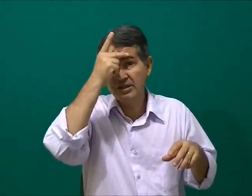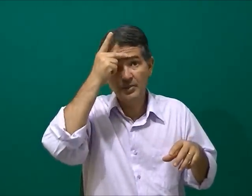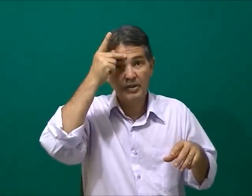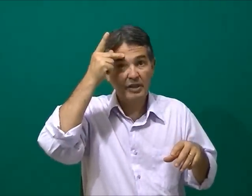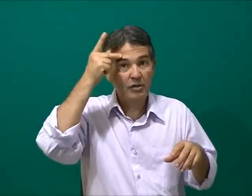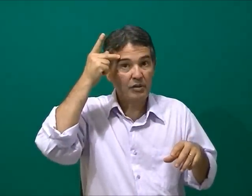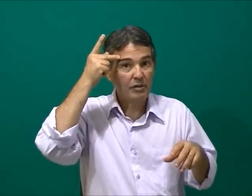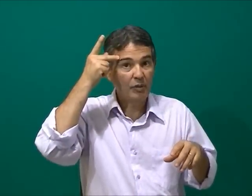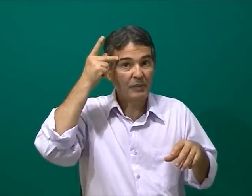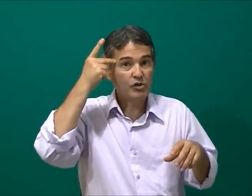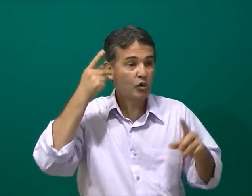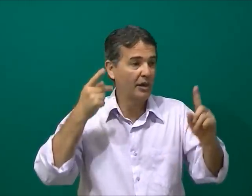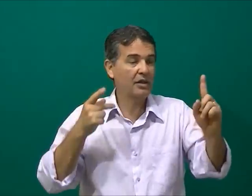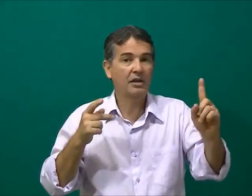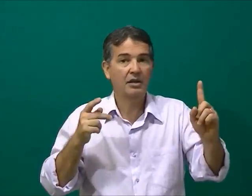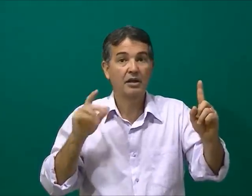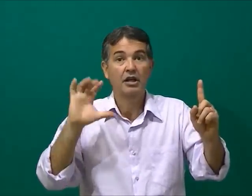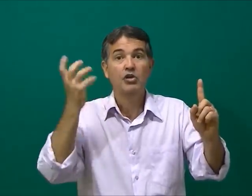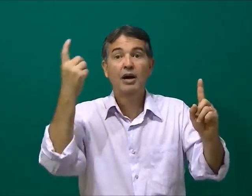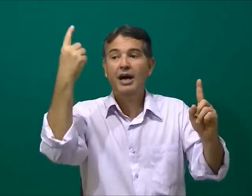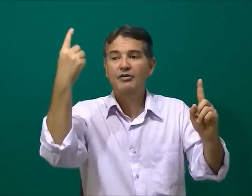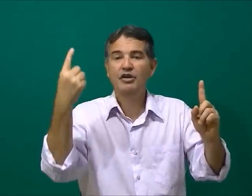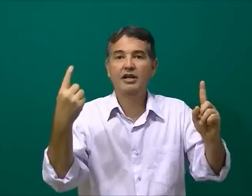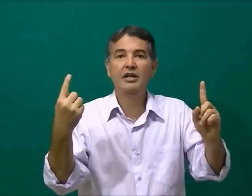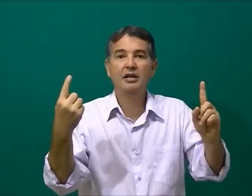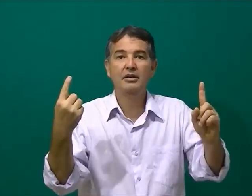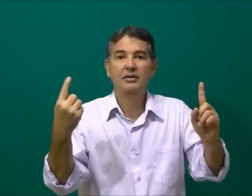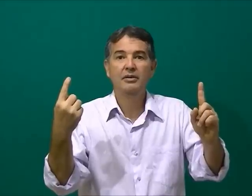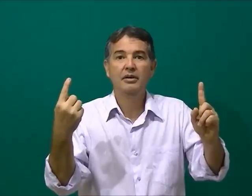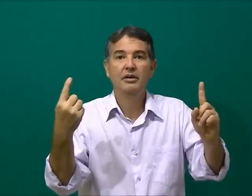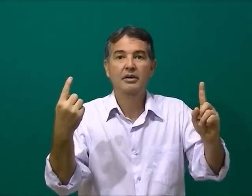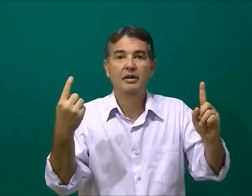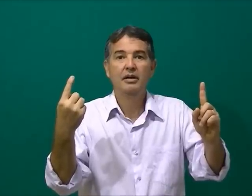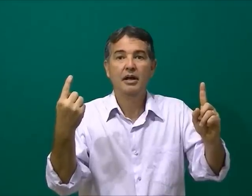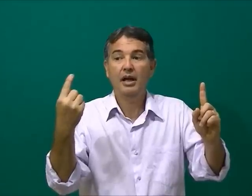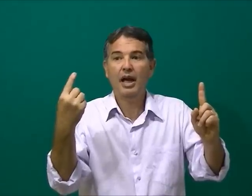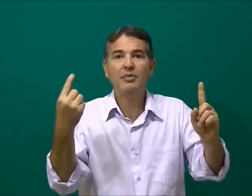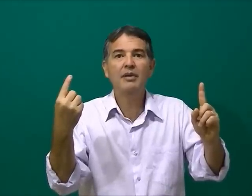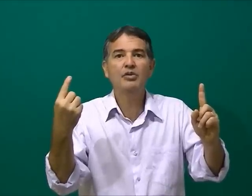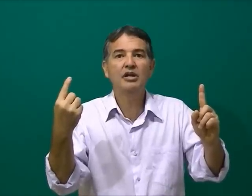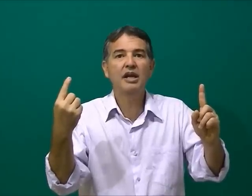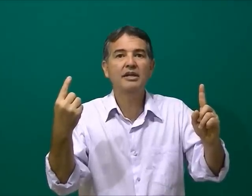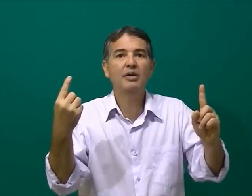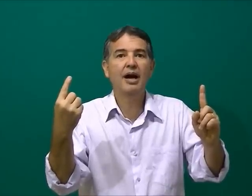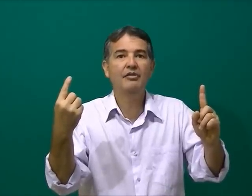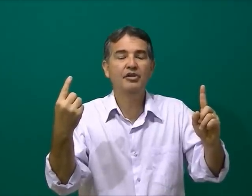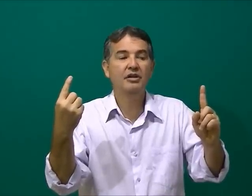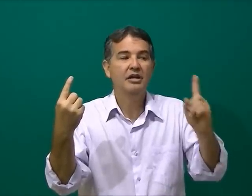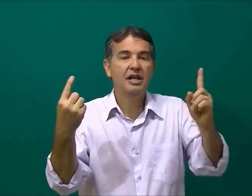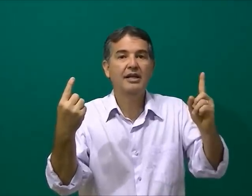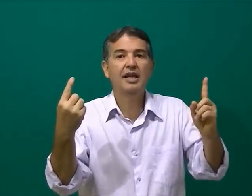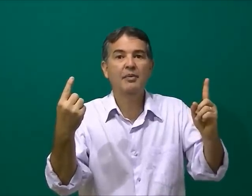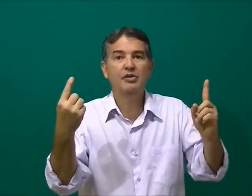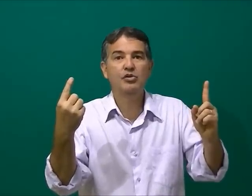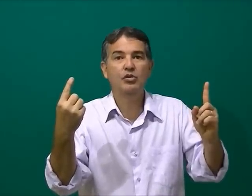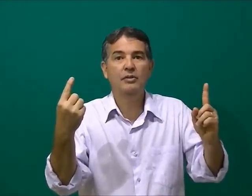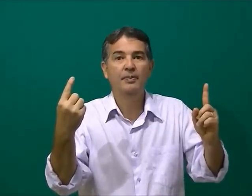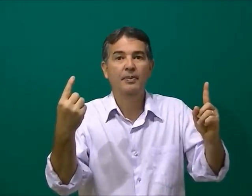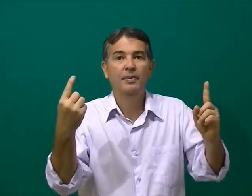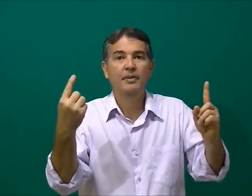exemplo, que tem uma pessoa aqui e uma árvore aqui, a minha mão direita é uma árvore e aqui é a pessoa.